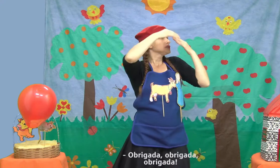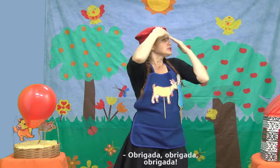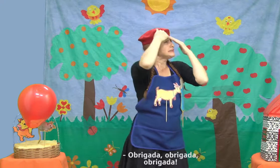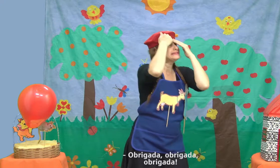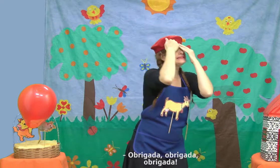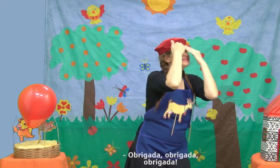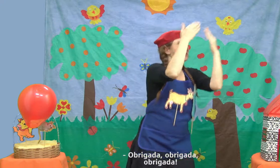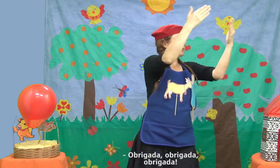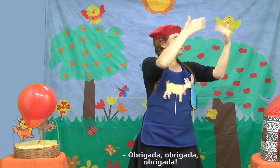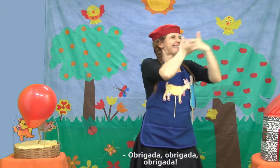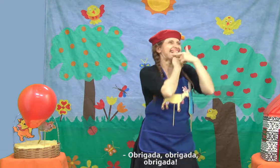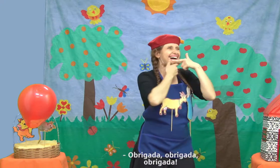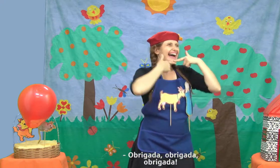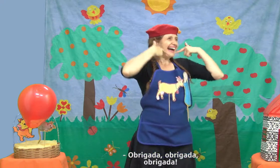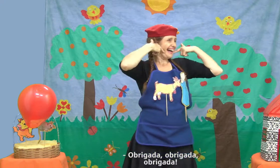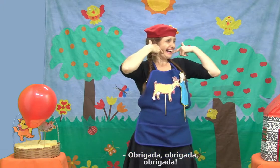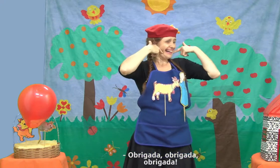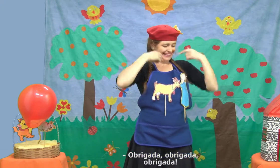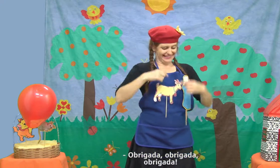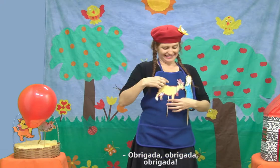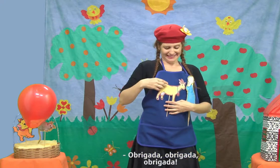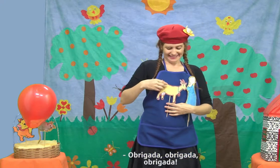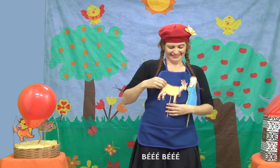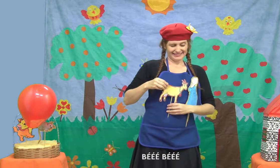obrigada obrigada obrigada né